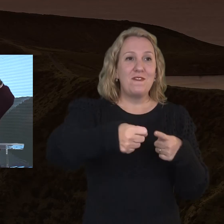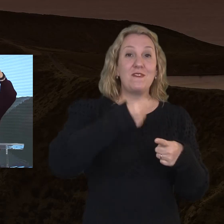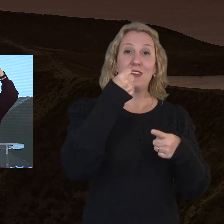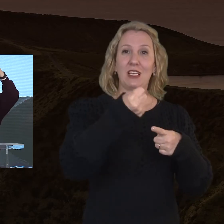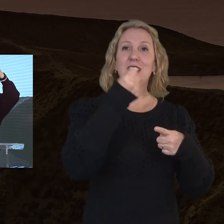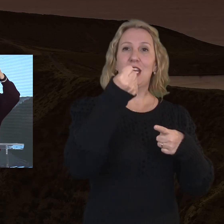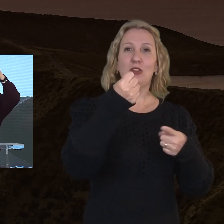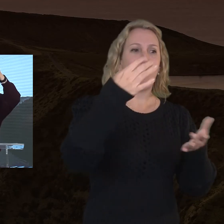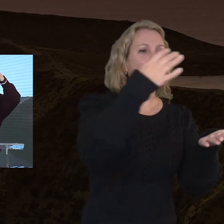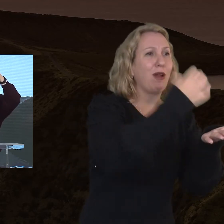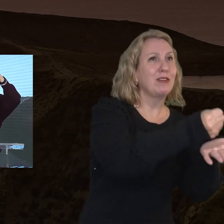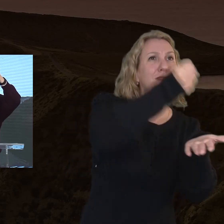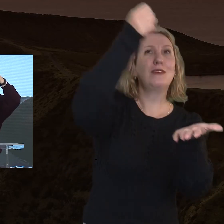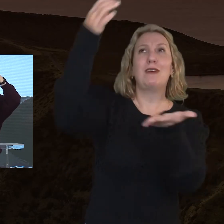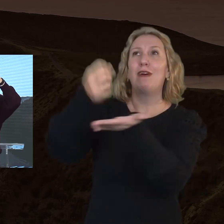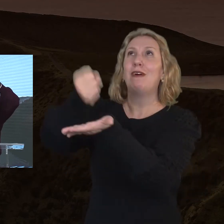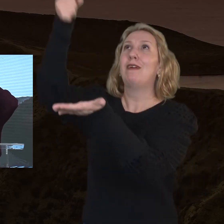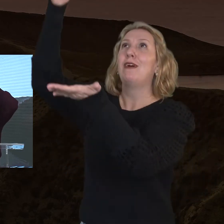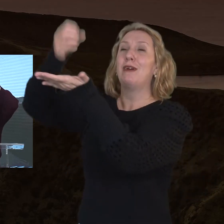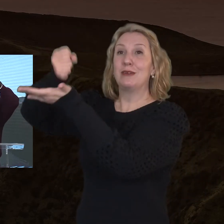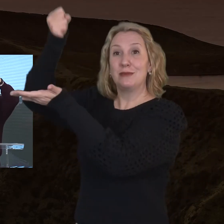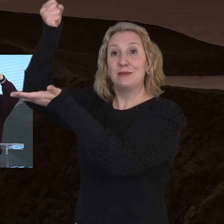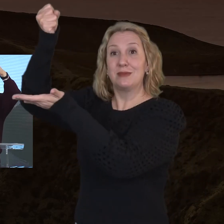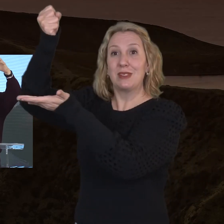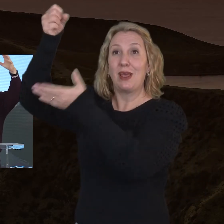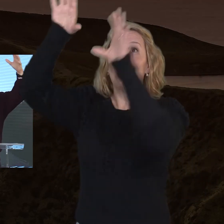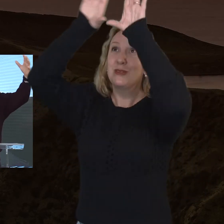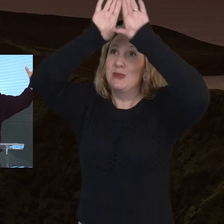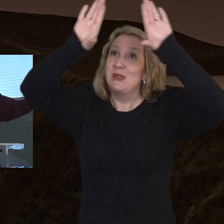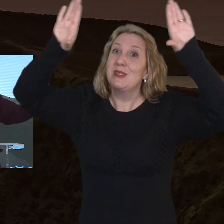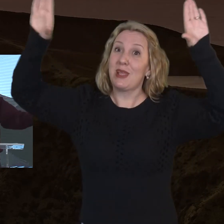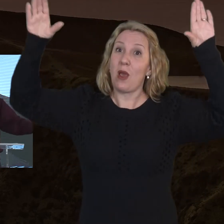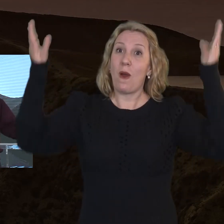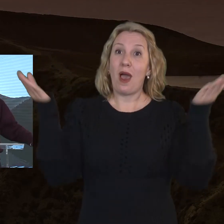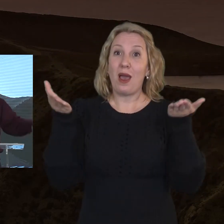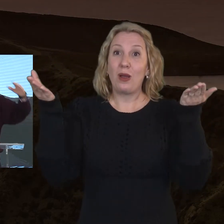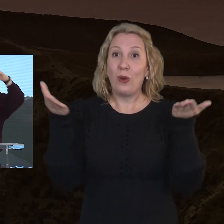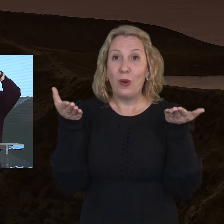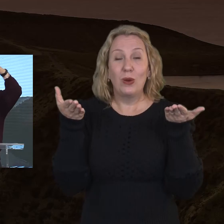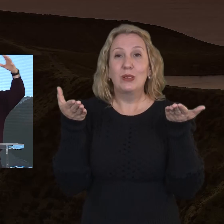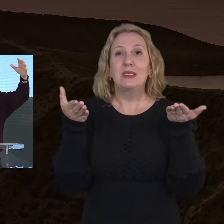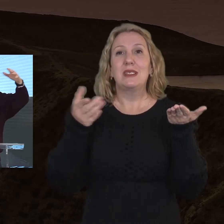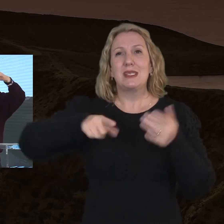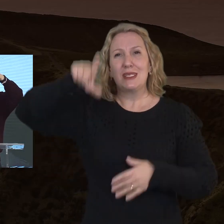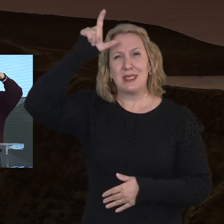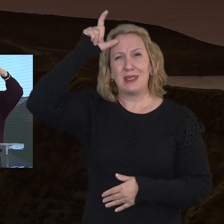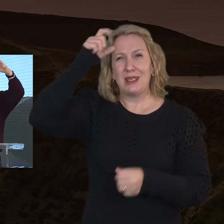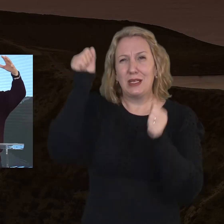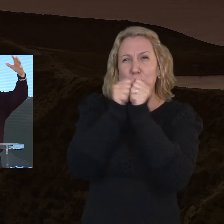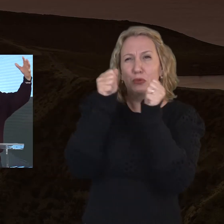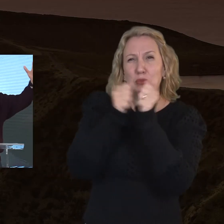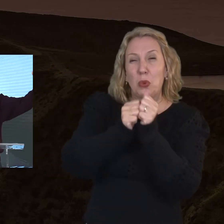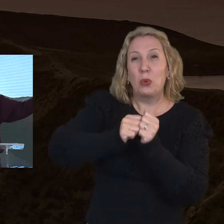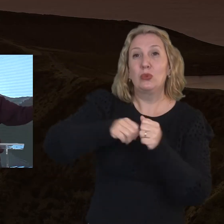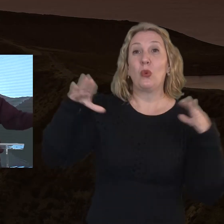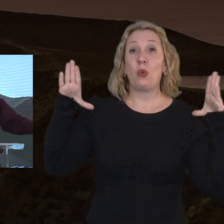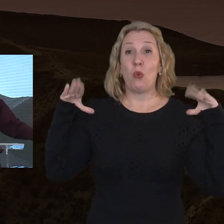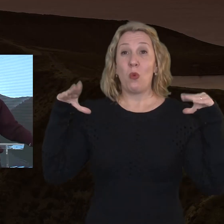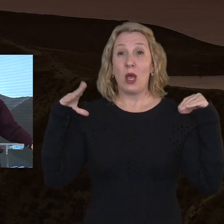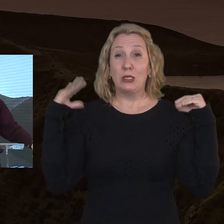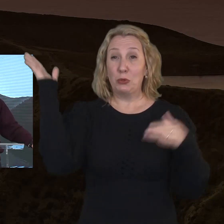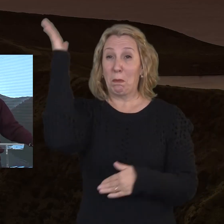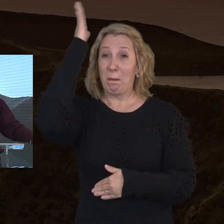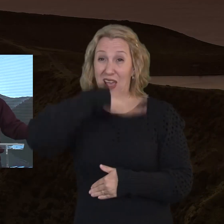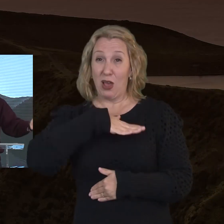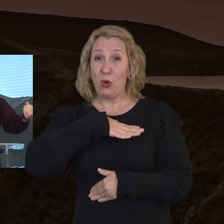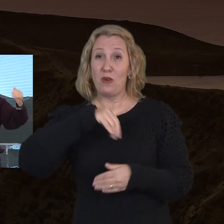satanás eles agora vão ser expulsos do ar da atmosfera dessa região celestial